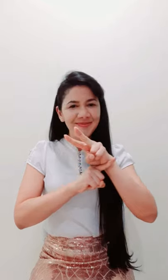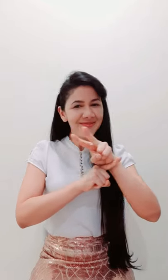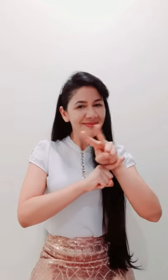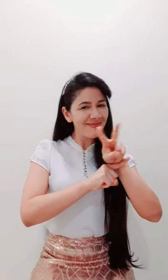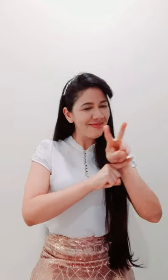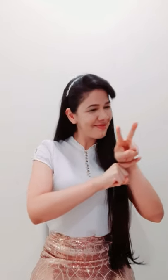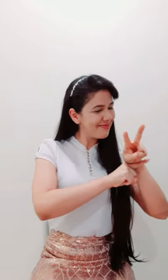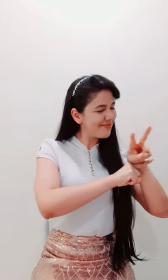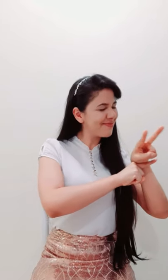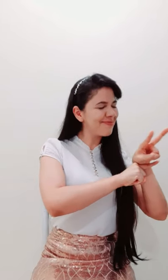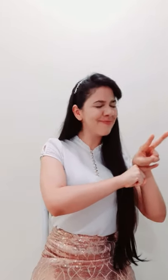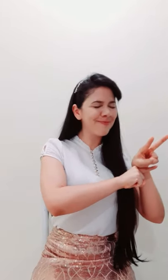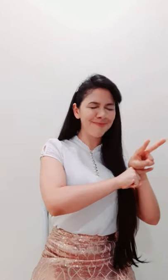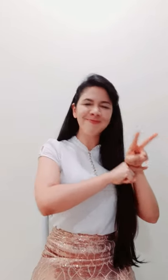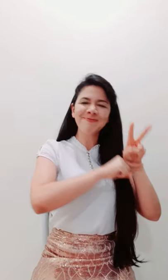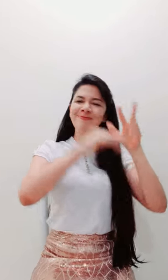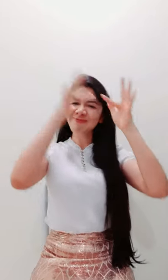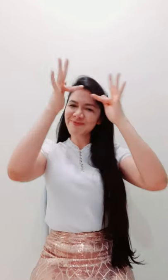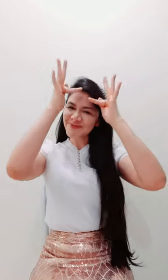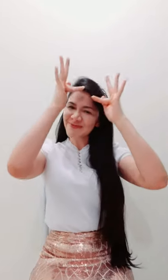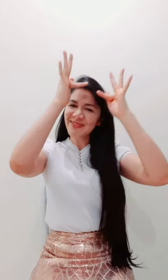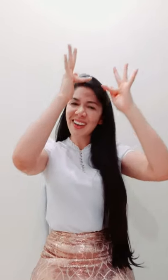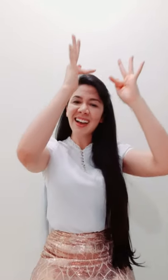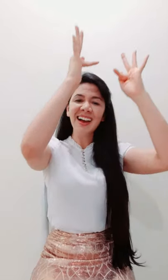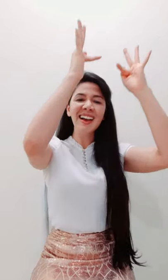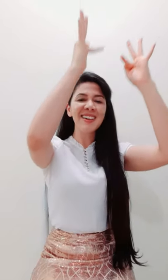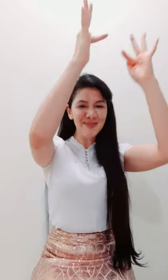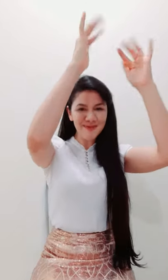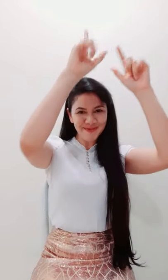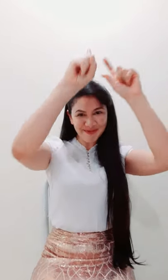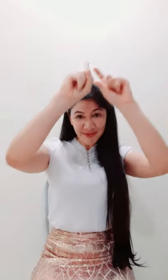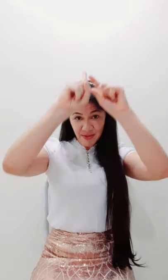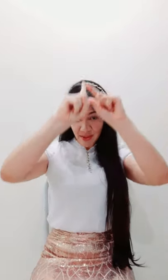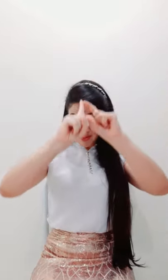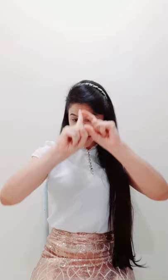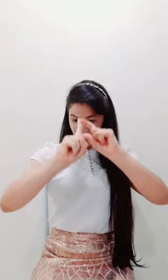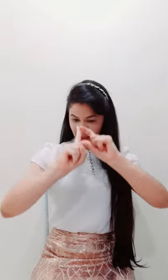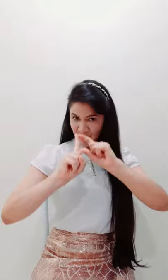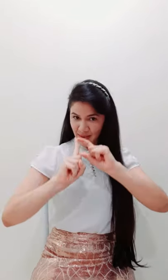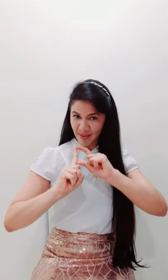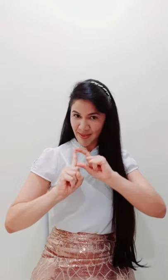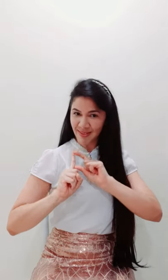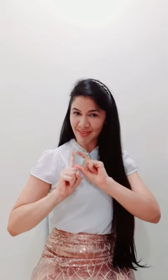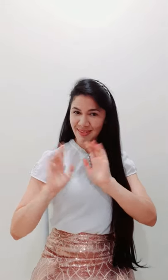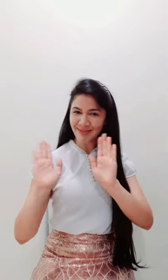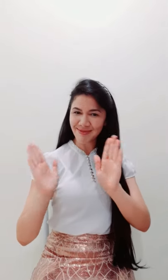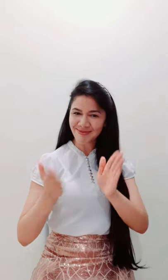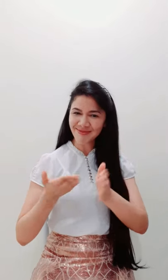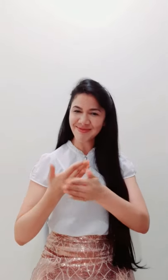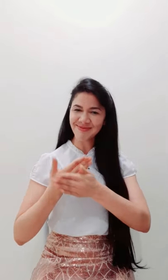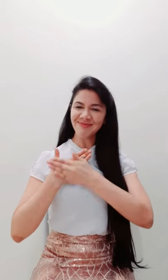os justos e fiéis a Deus Que guardaram